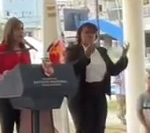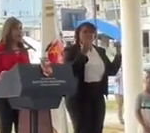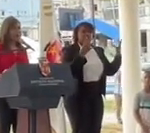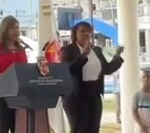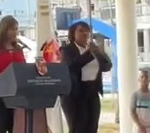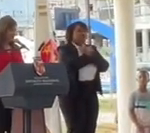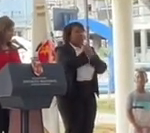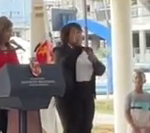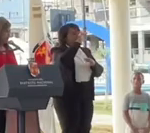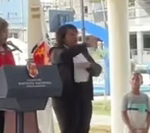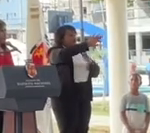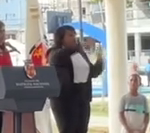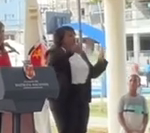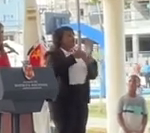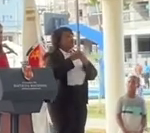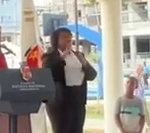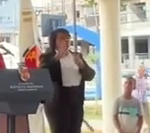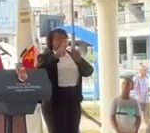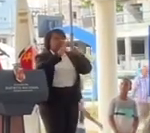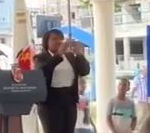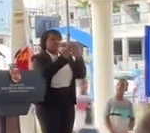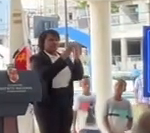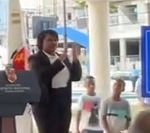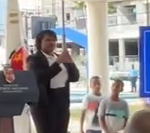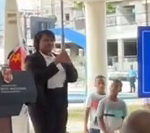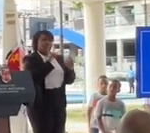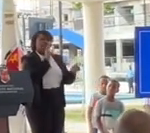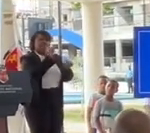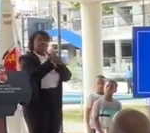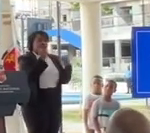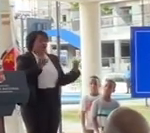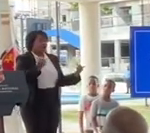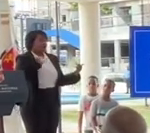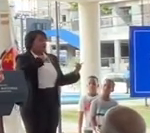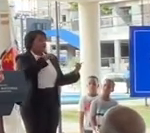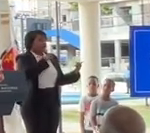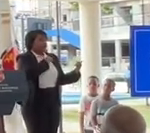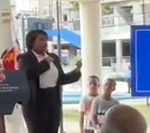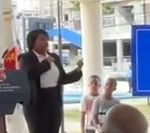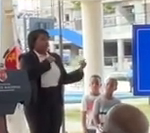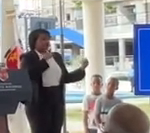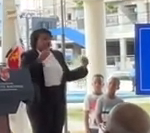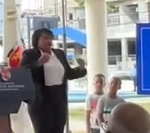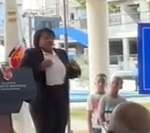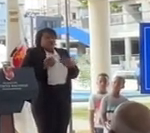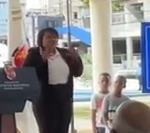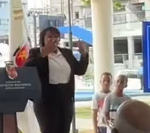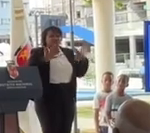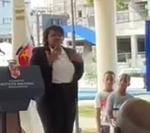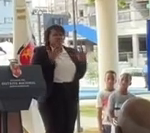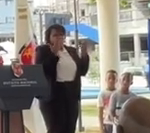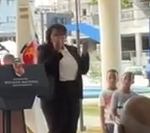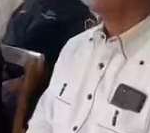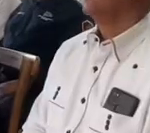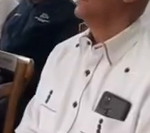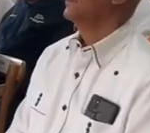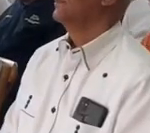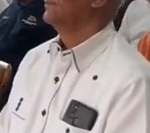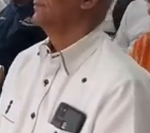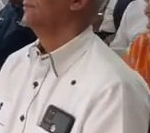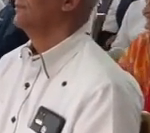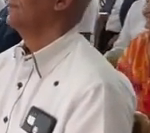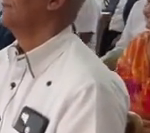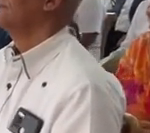con muchísimo amor para todos sus comunitarios. La verdad es que hoy estamos sobregirados de alegría, y por muchas razones.